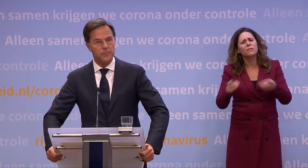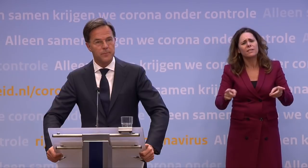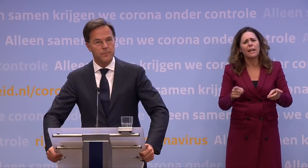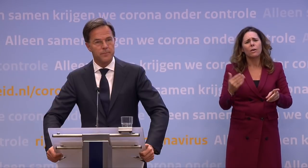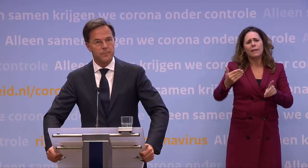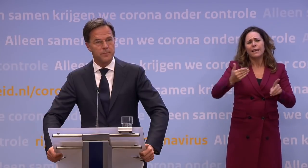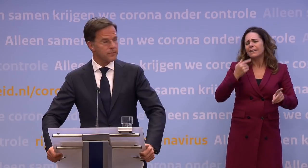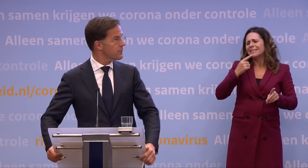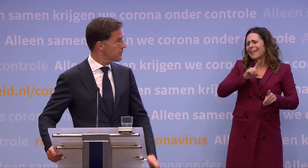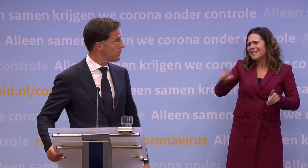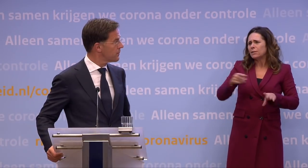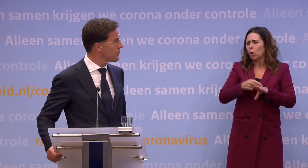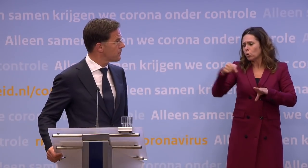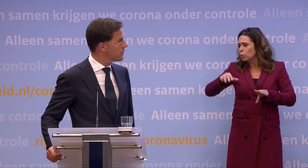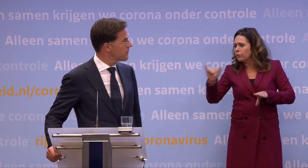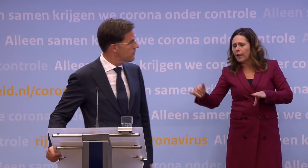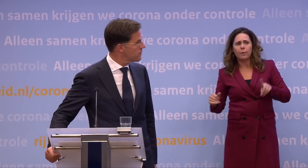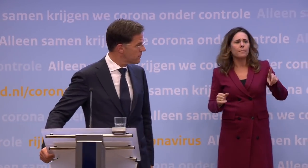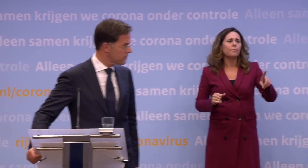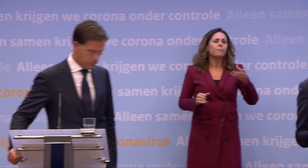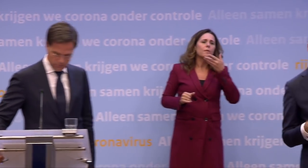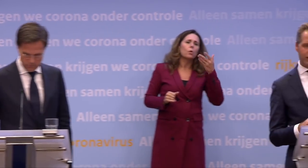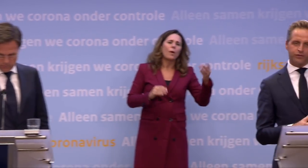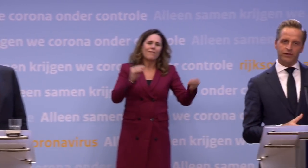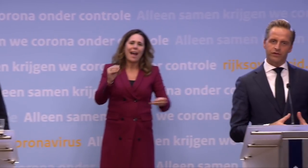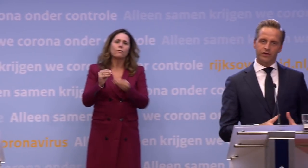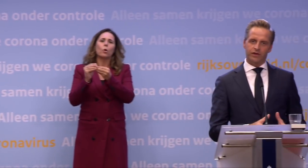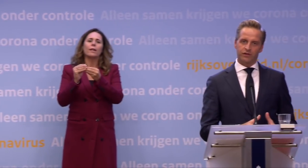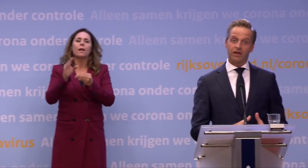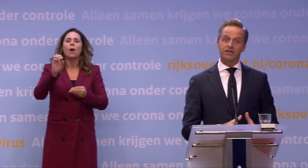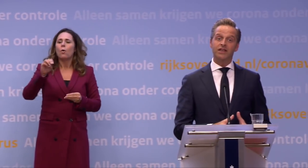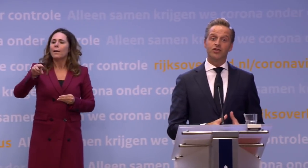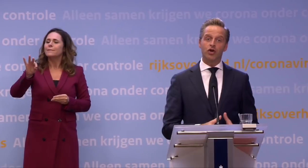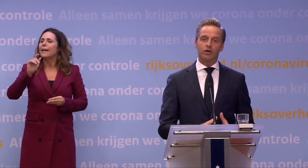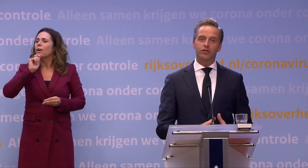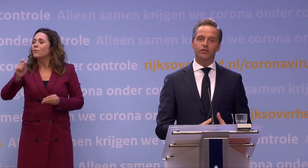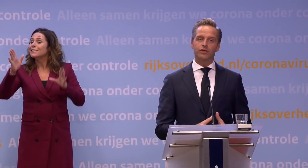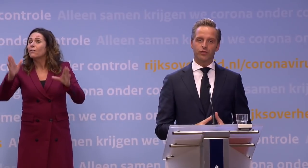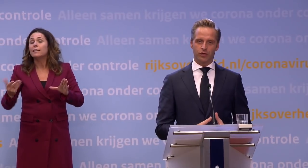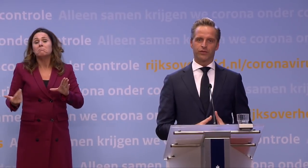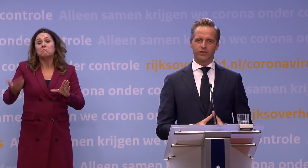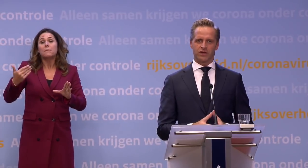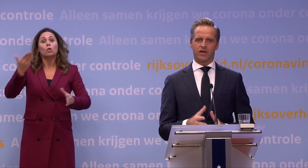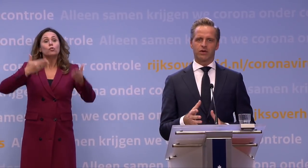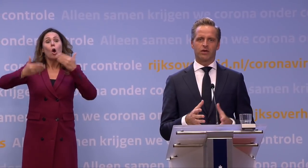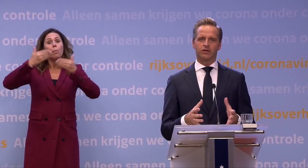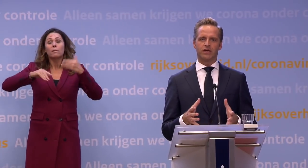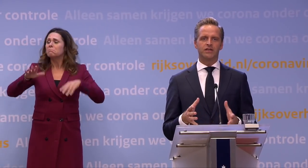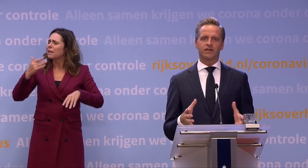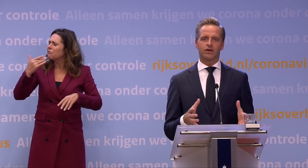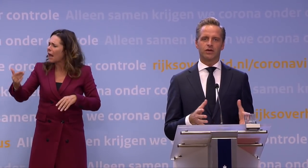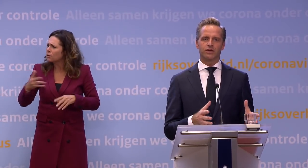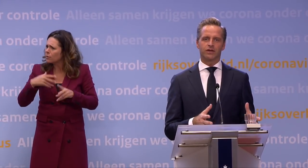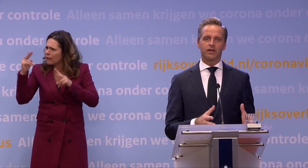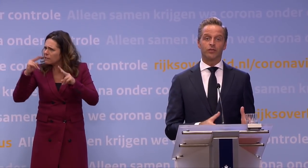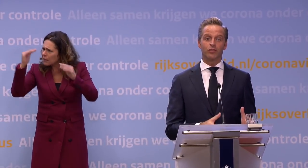niet nodig. Waarom nu dan wel? Misschien in aanvulling daarop. Kijk, wat het OMT-advies is geweest in de zomer, toen we vroegen van zouden nou al die